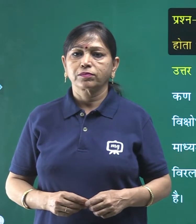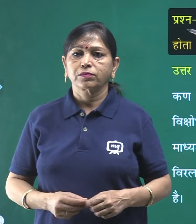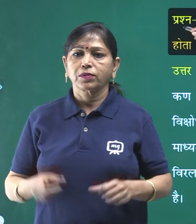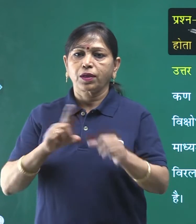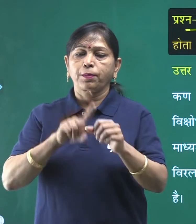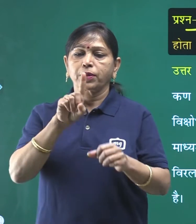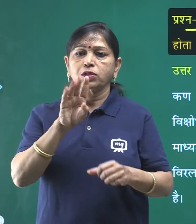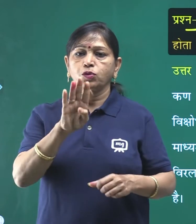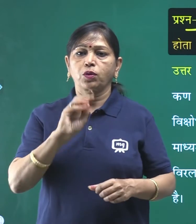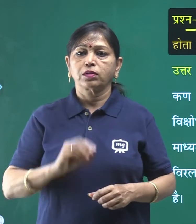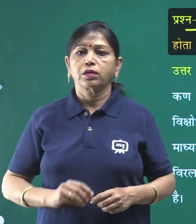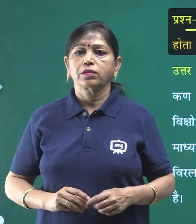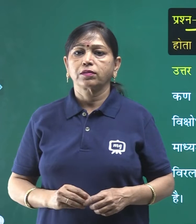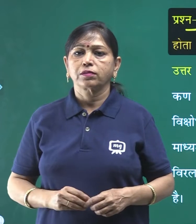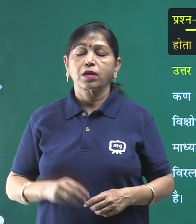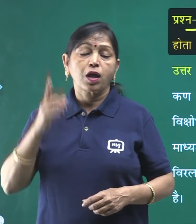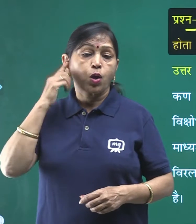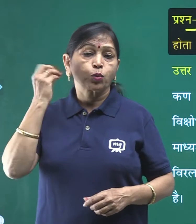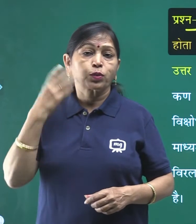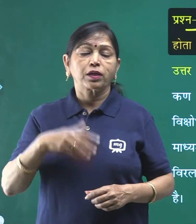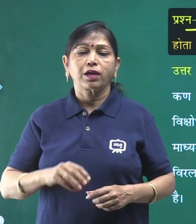प्रश्न 14, ध्वनि का